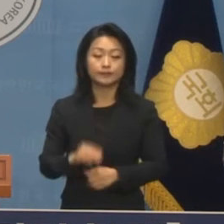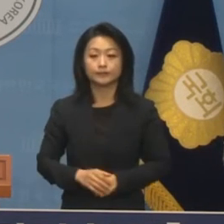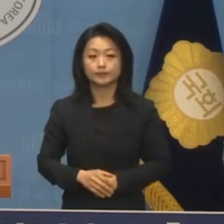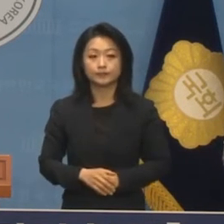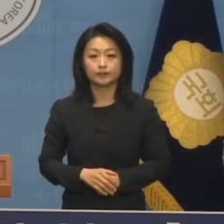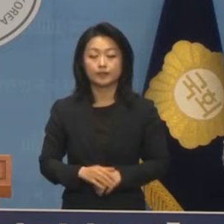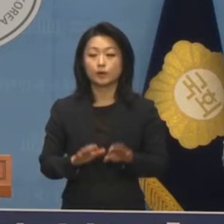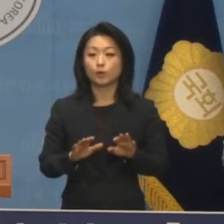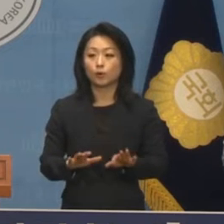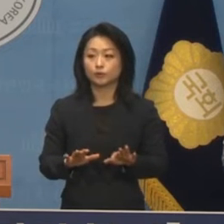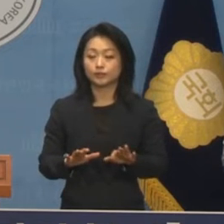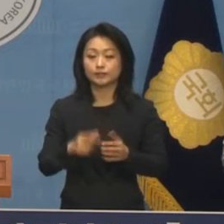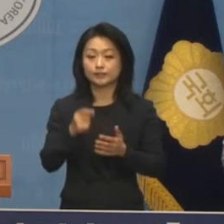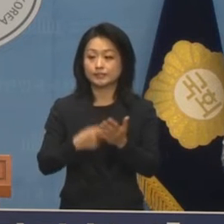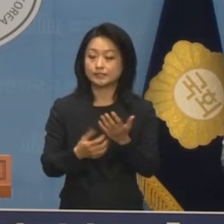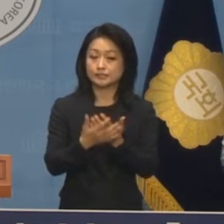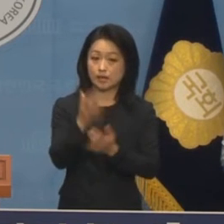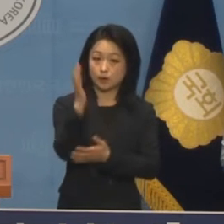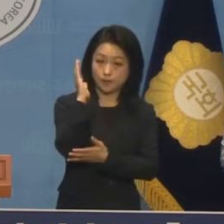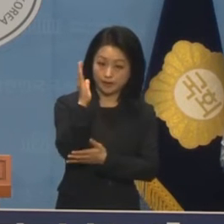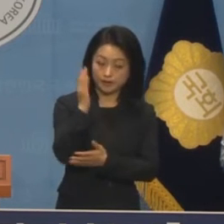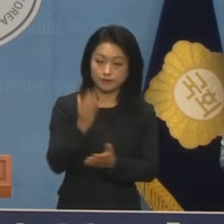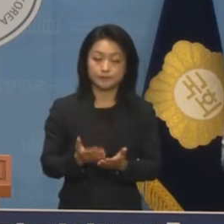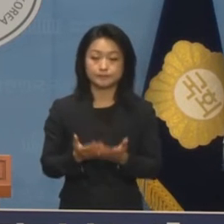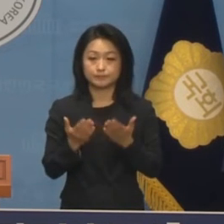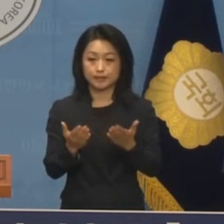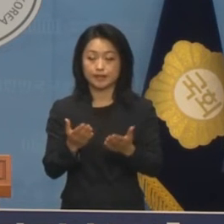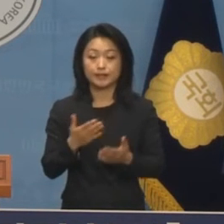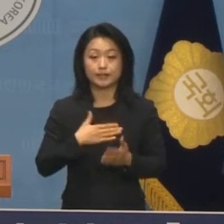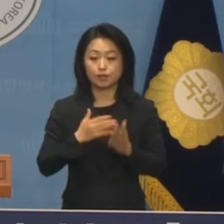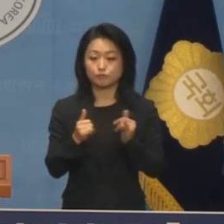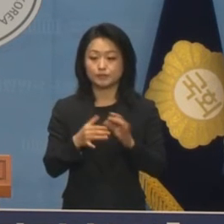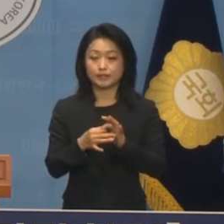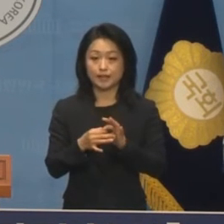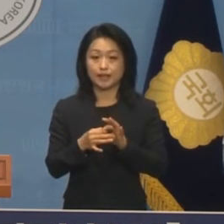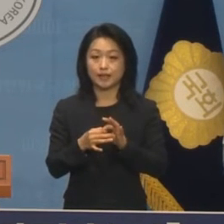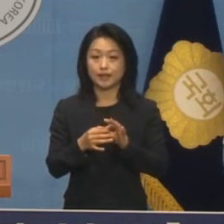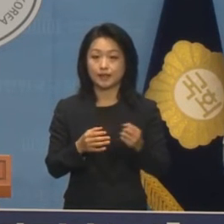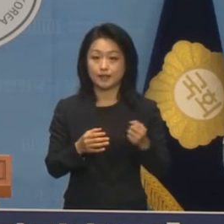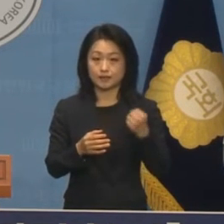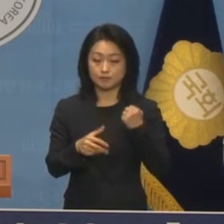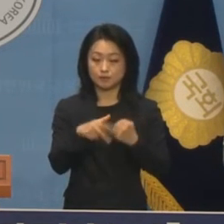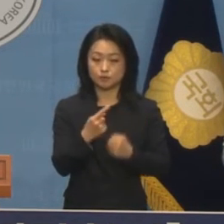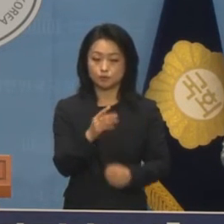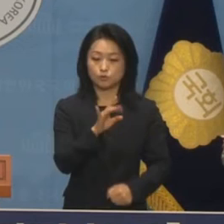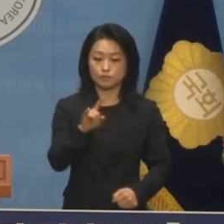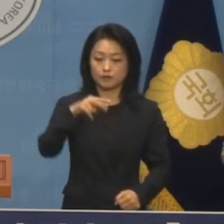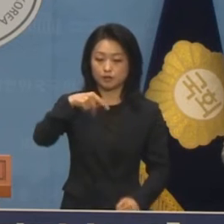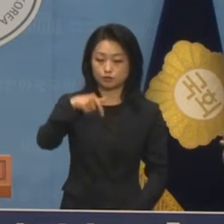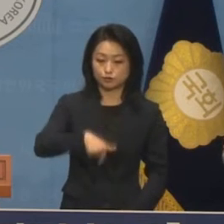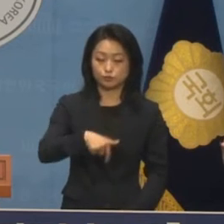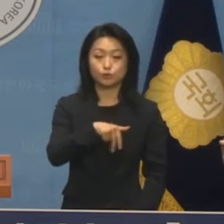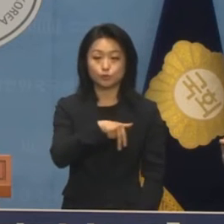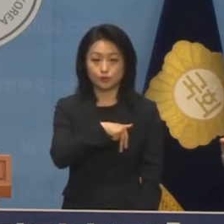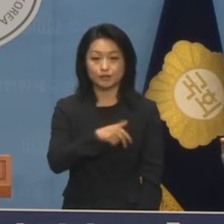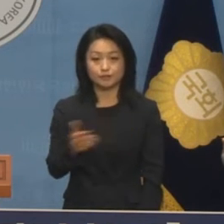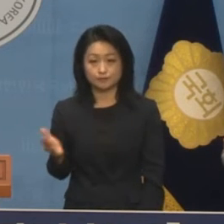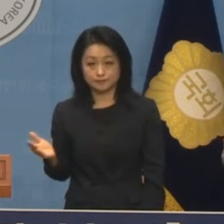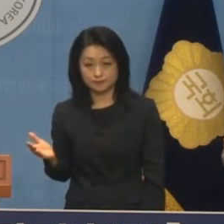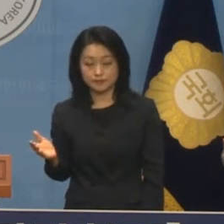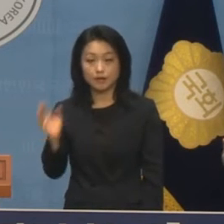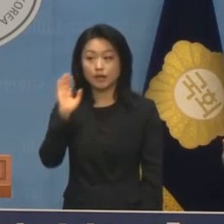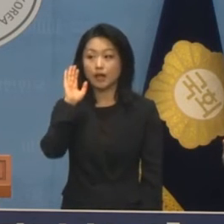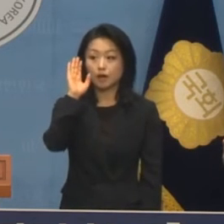대해서 오늘 기자회견을 하려고 합니다. 저는 국민의힘 조배수 의원입니다. 그래서 앞으로